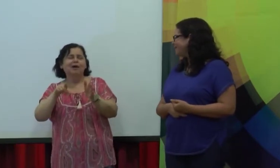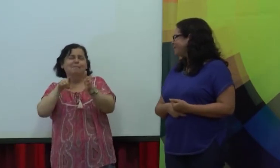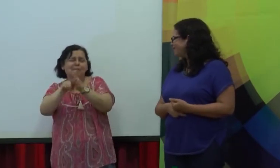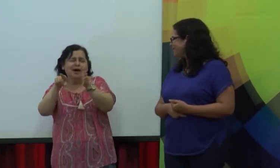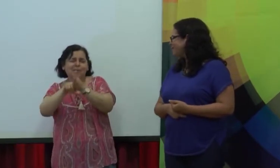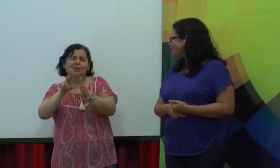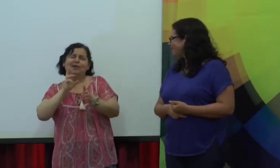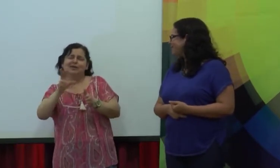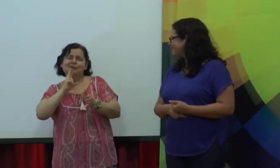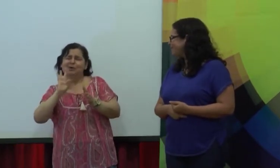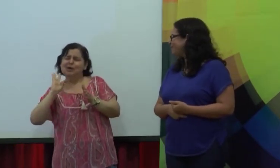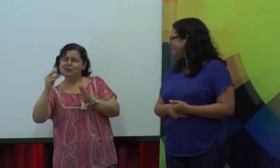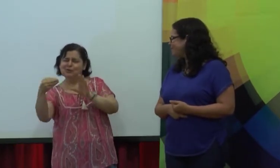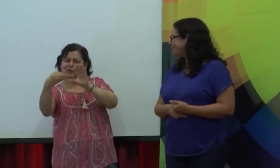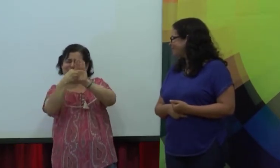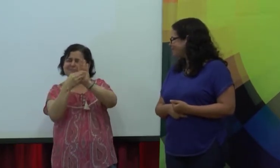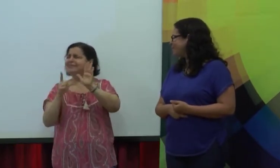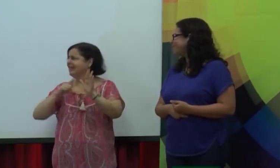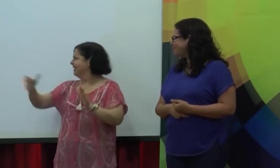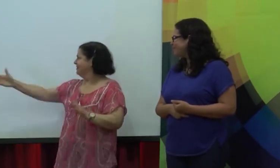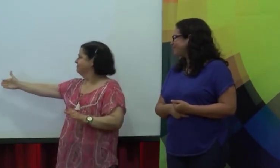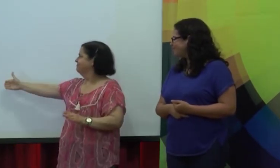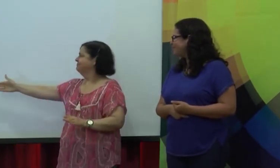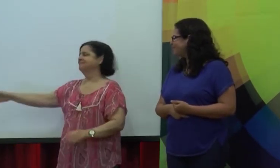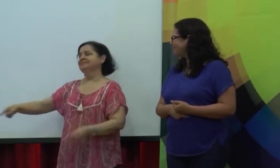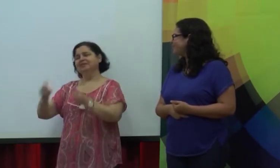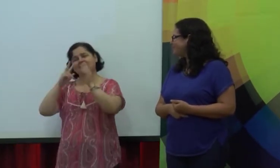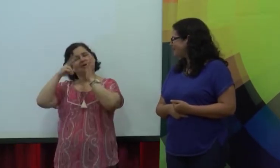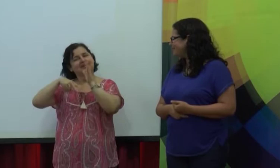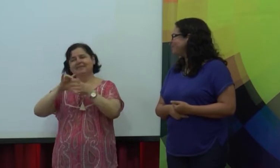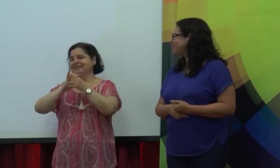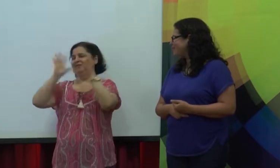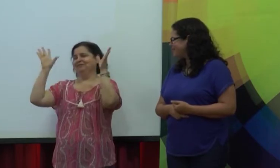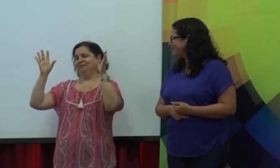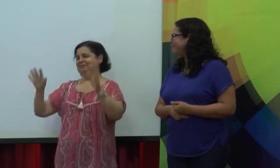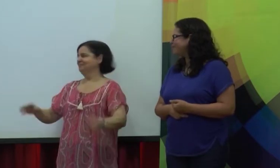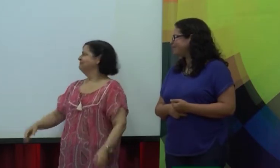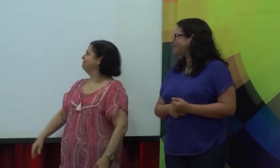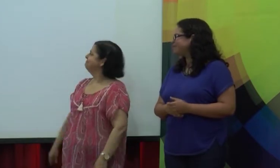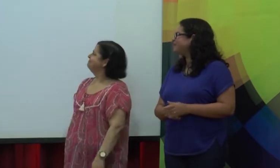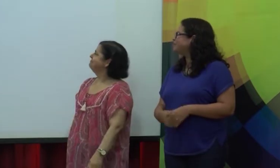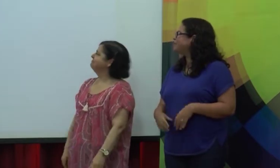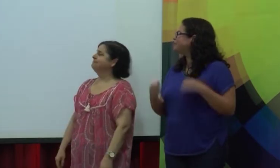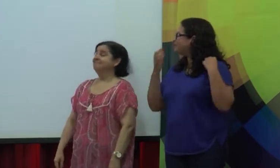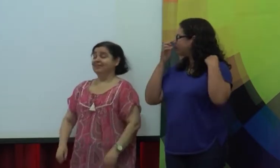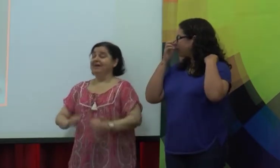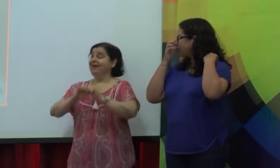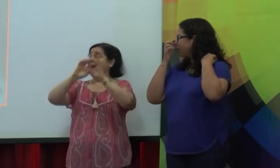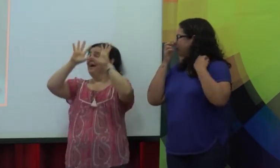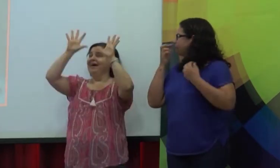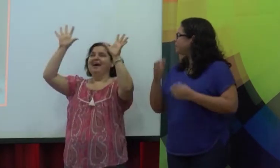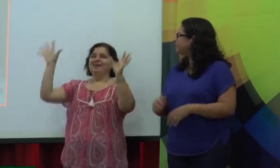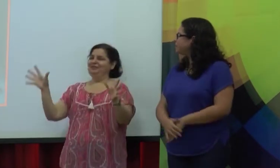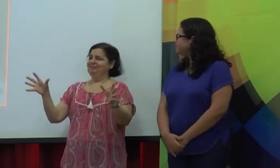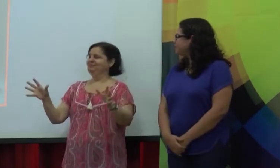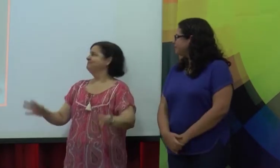do livro dos Espíritos, com várias perguntas e respostas, livros para todos